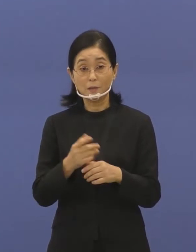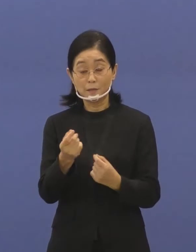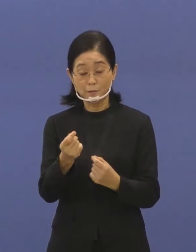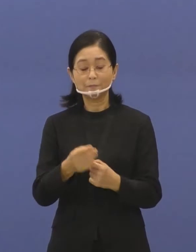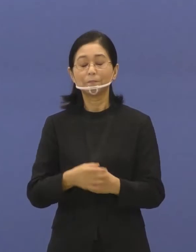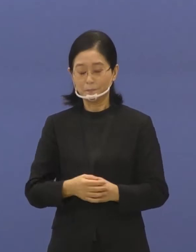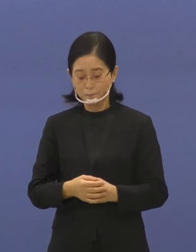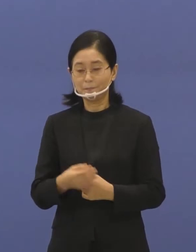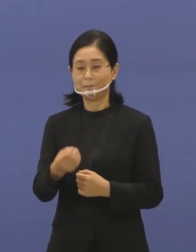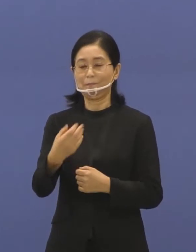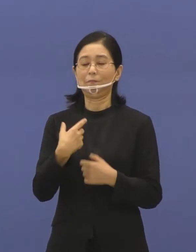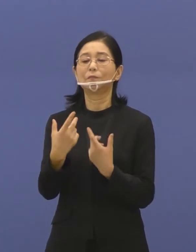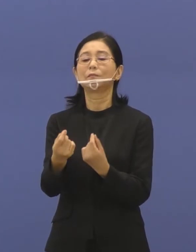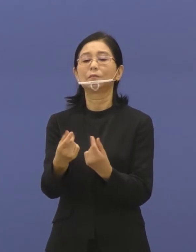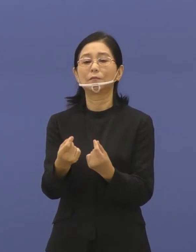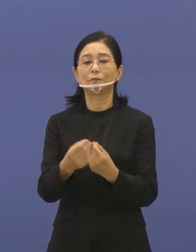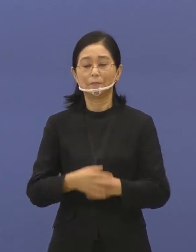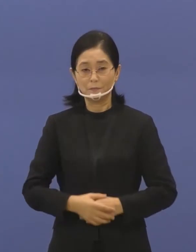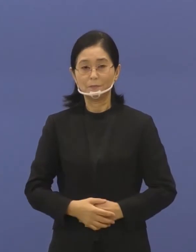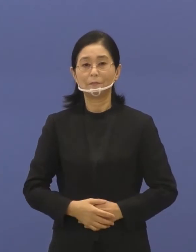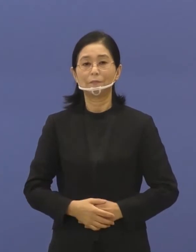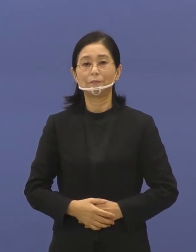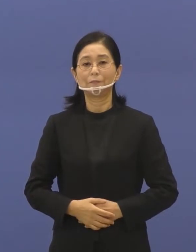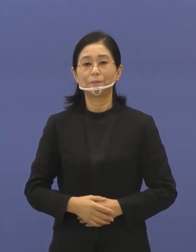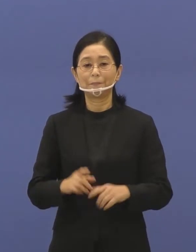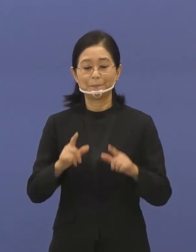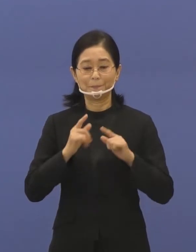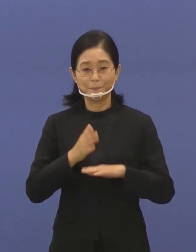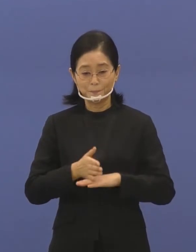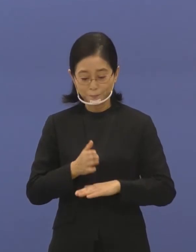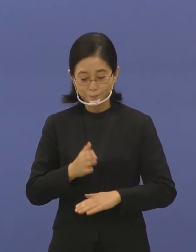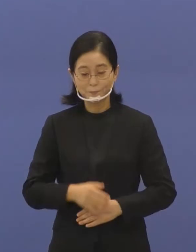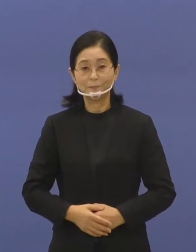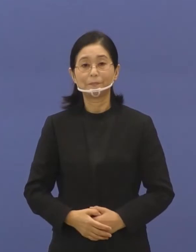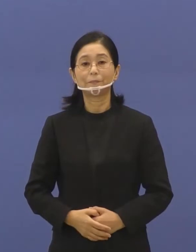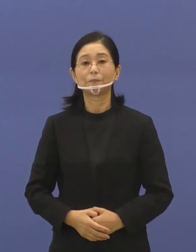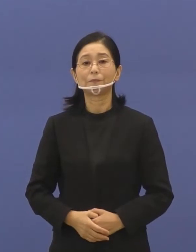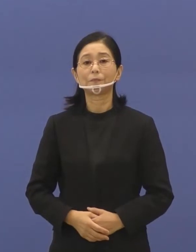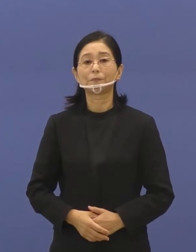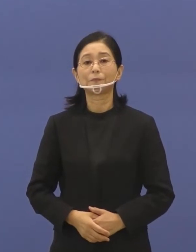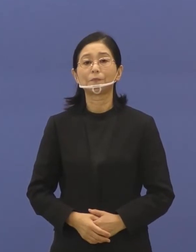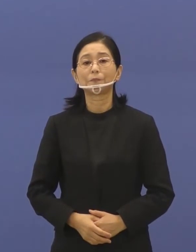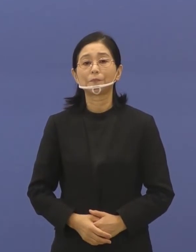ね。全くその通りです。 はい。わ、はい、かりました。ありがとうございます。